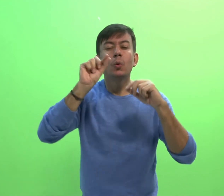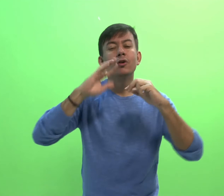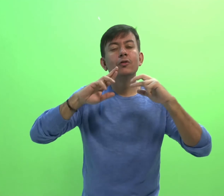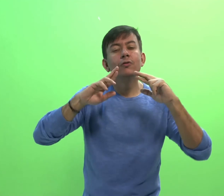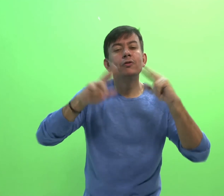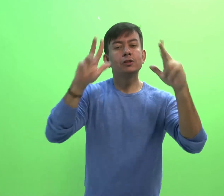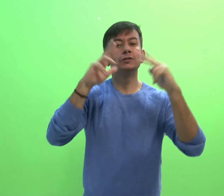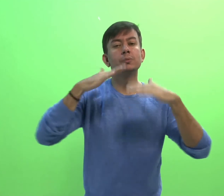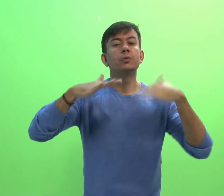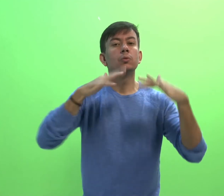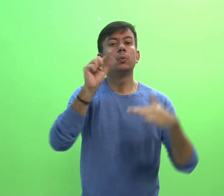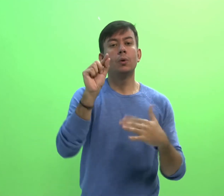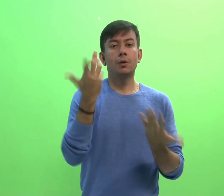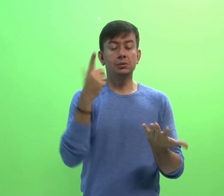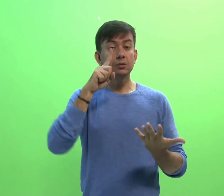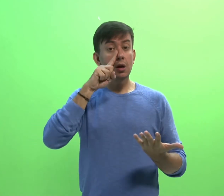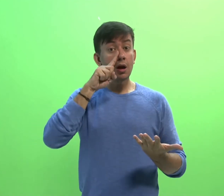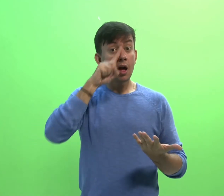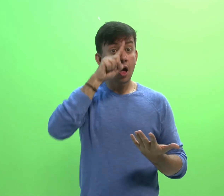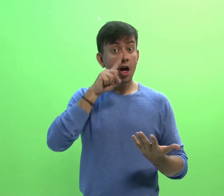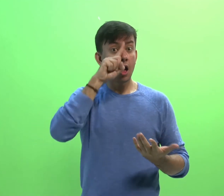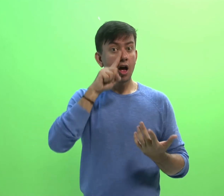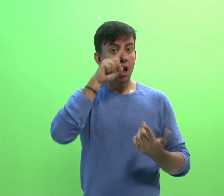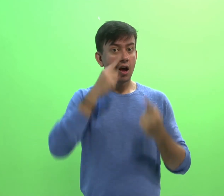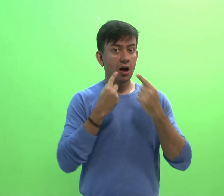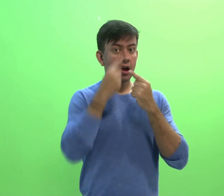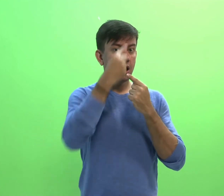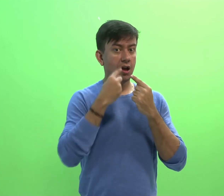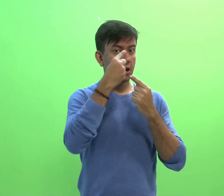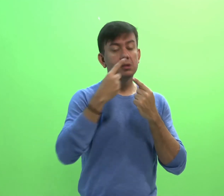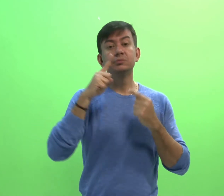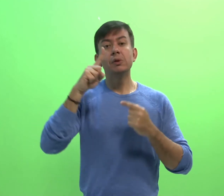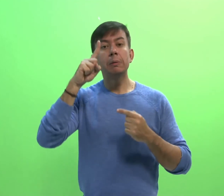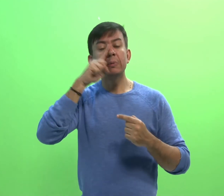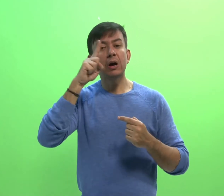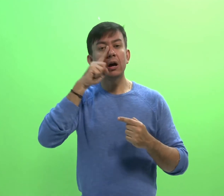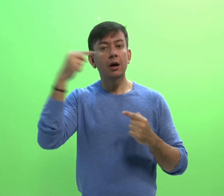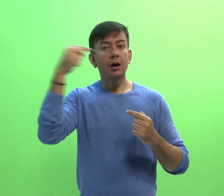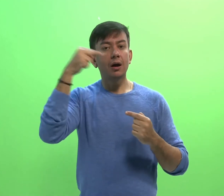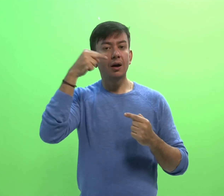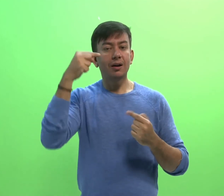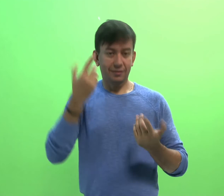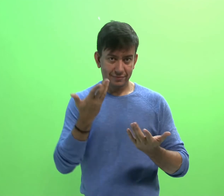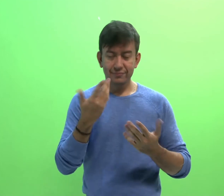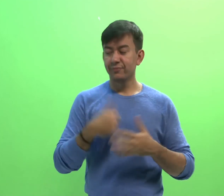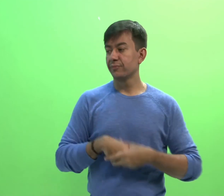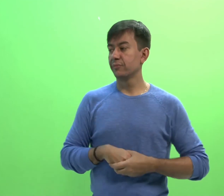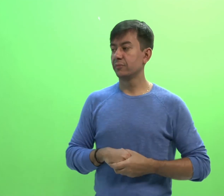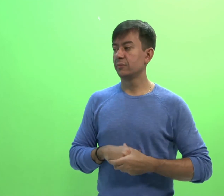São variações bem mínimas. Perigoso é subindo e descendo e biscoito tocando o